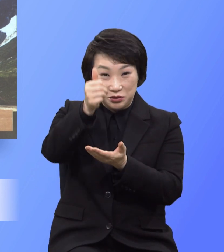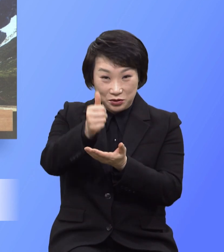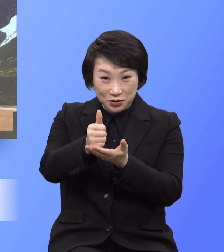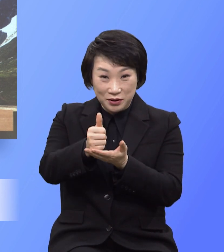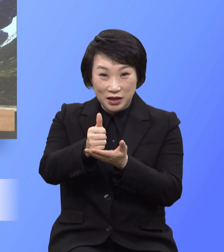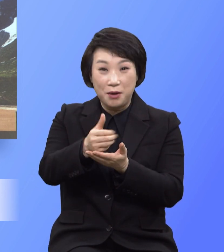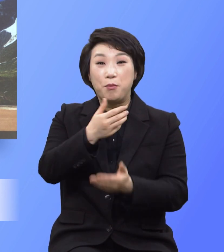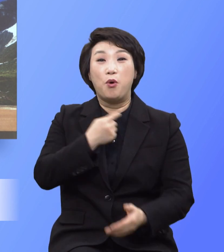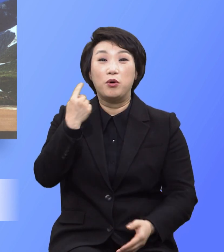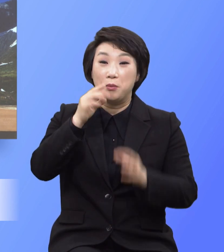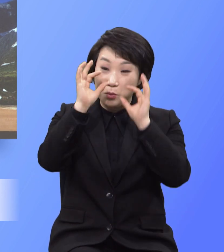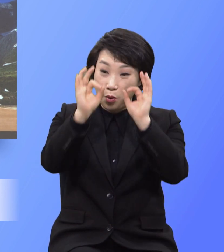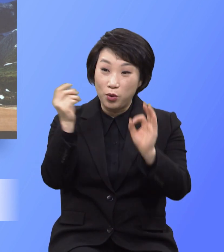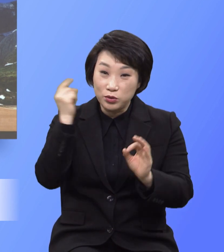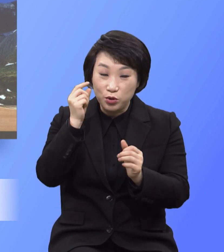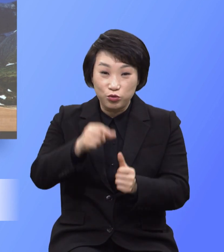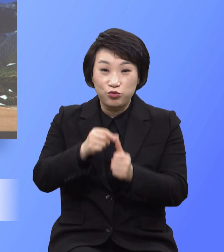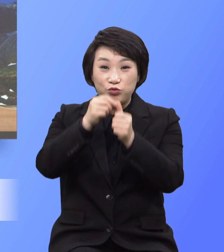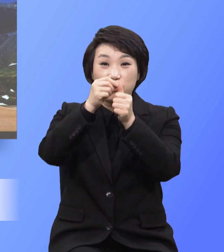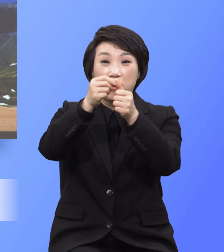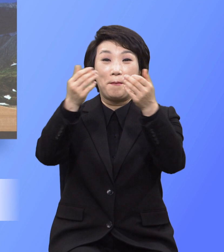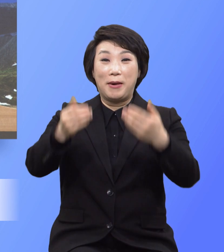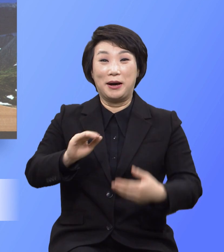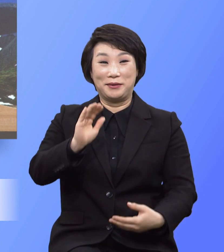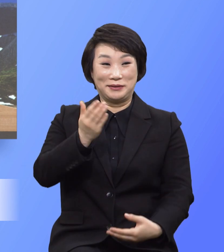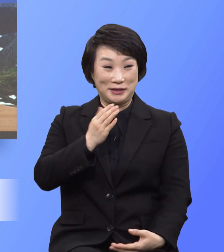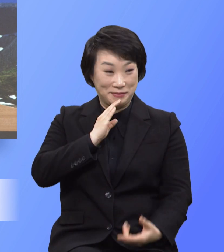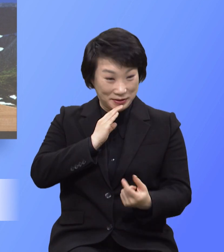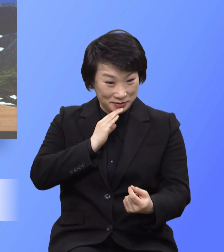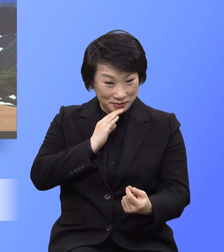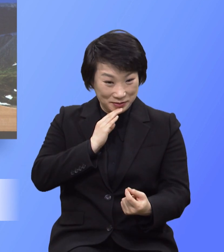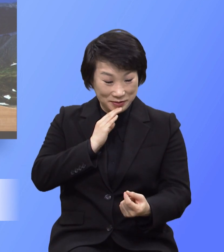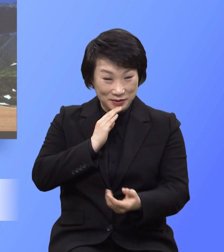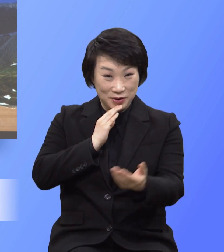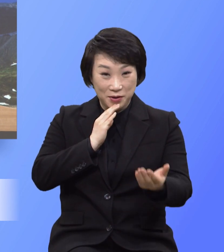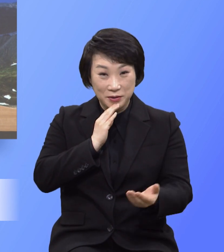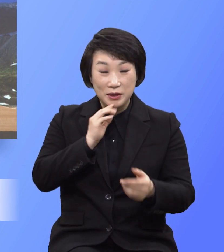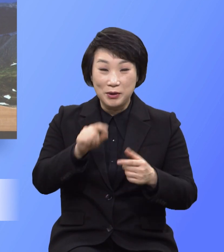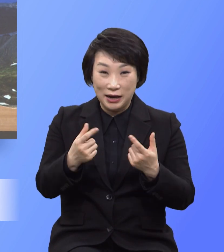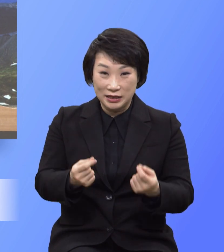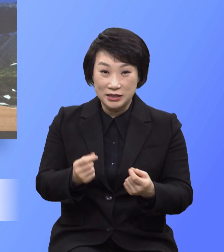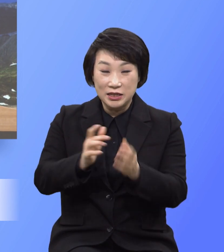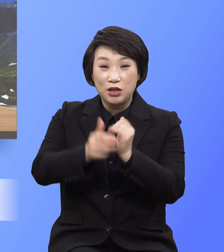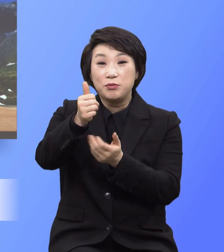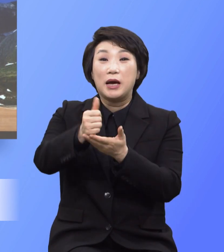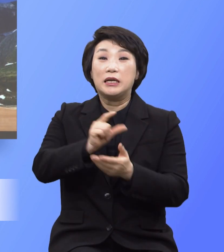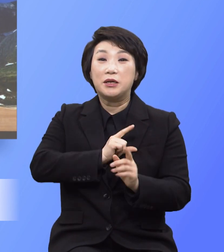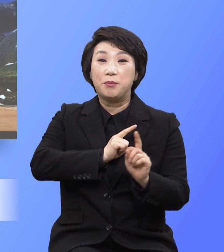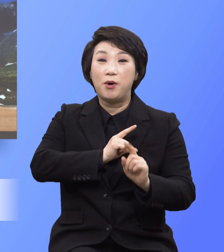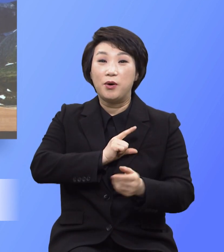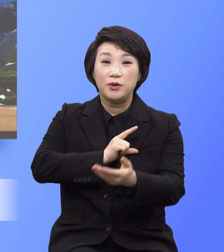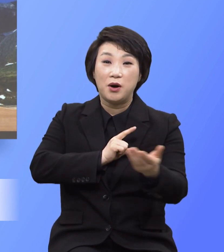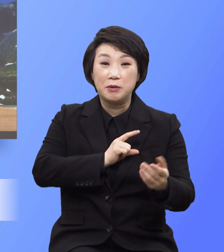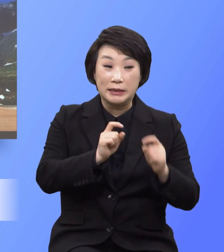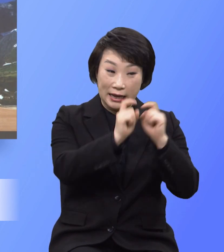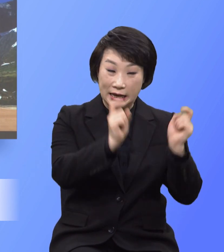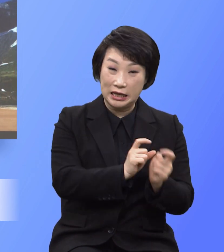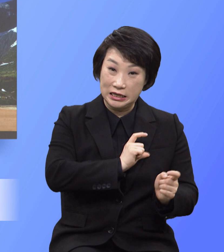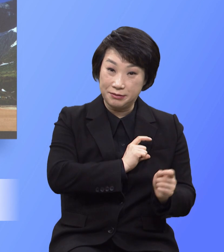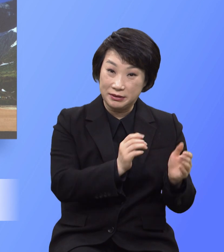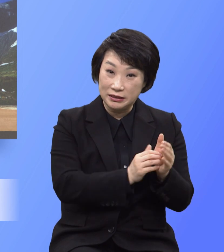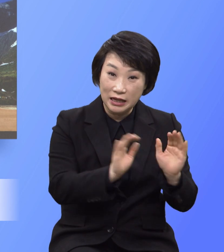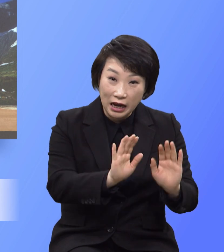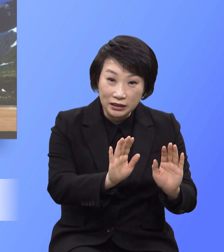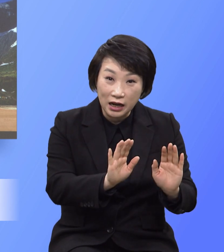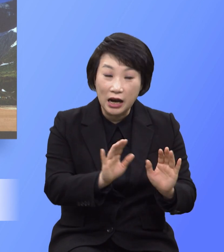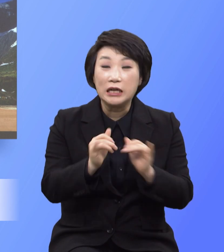그리스도의 복음을 듣고 구원받지 않습니까? 그래, 이와 같이 예수라는 이름은 개인의 명사가